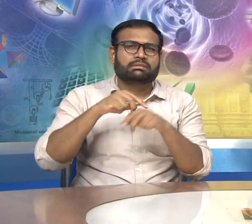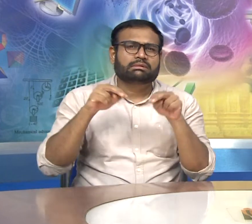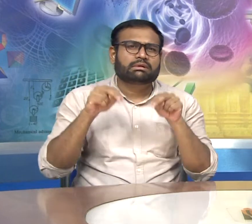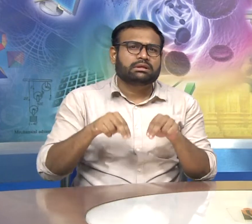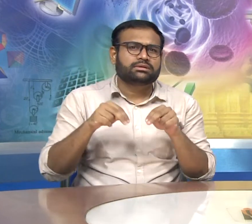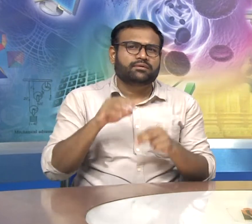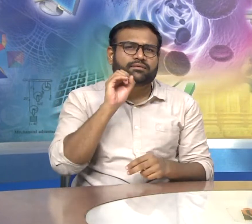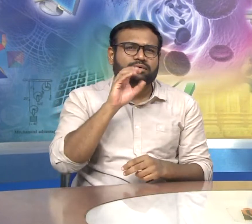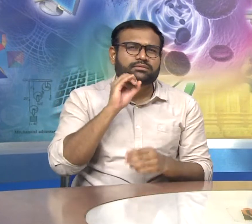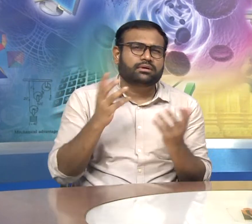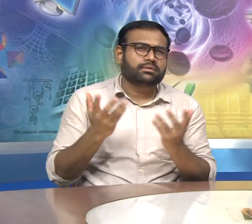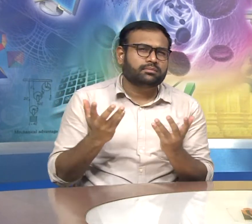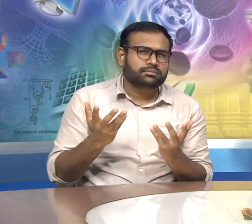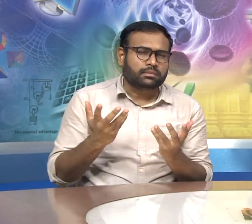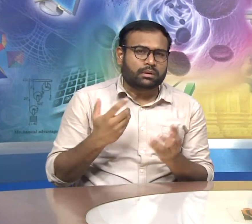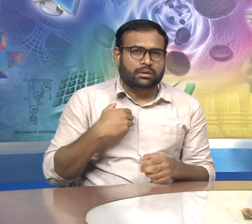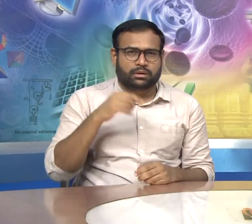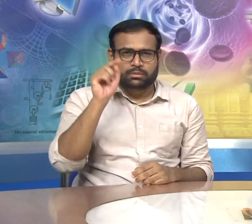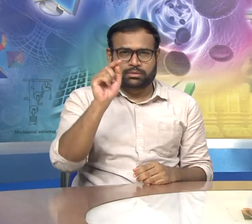Needs for information.